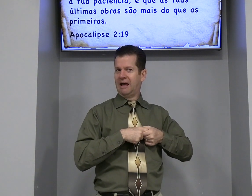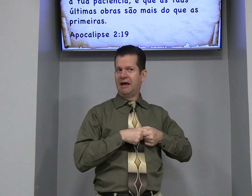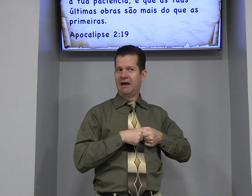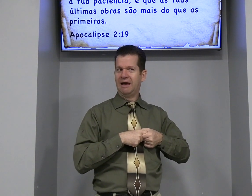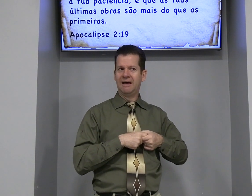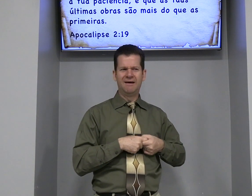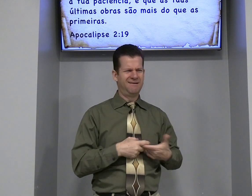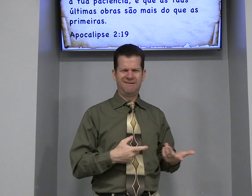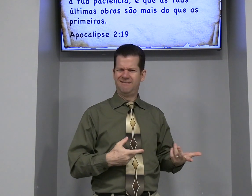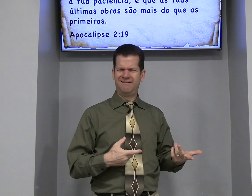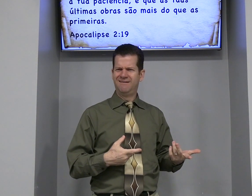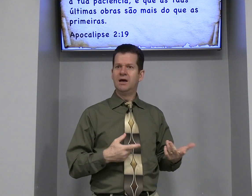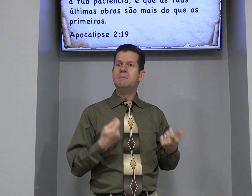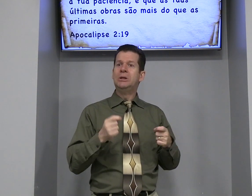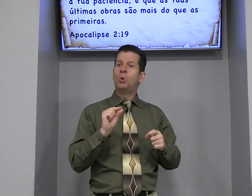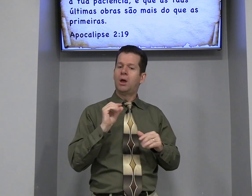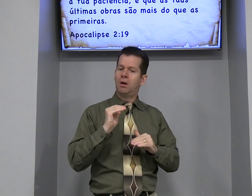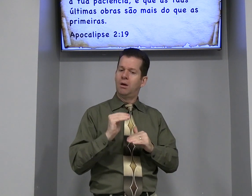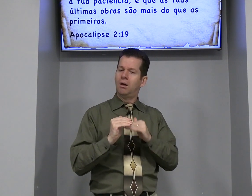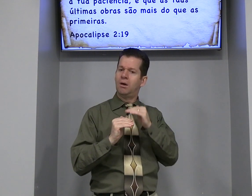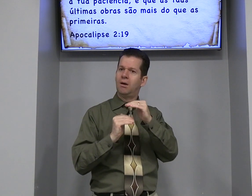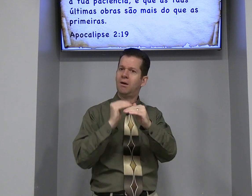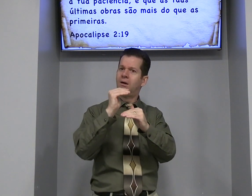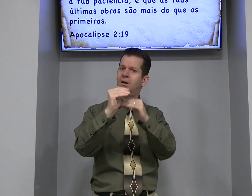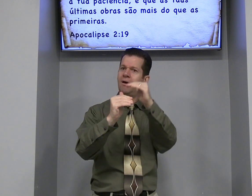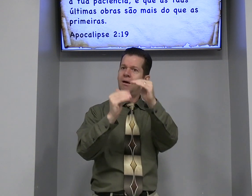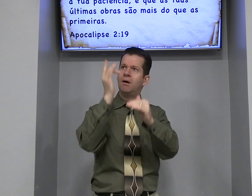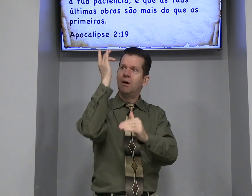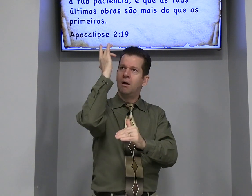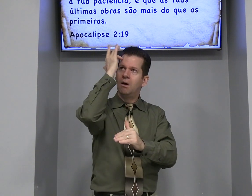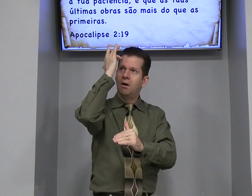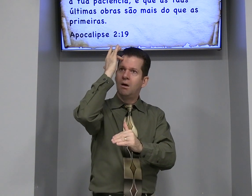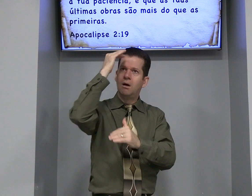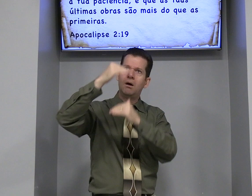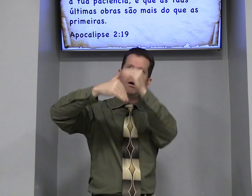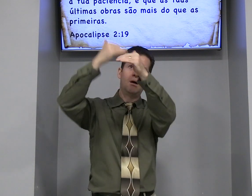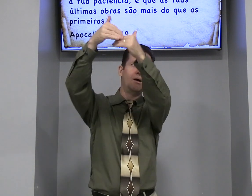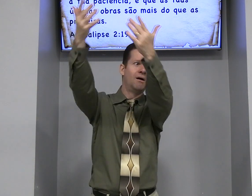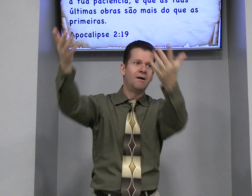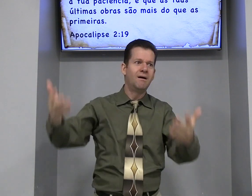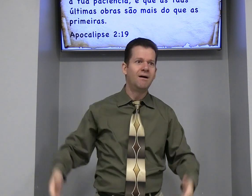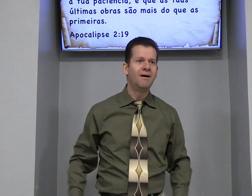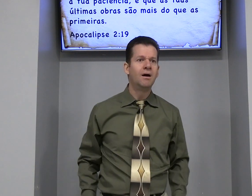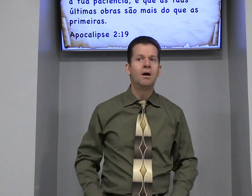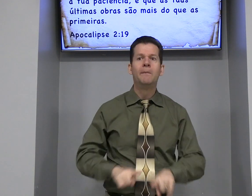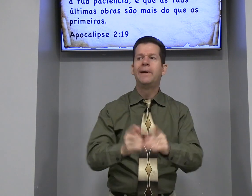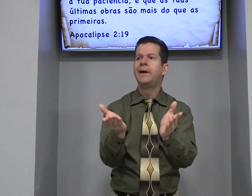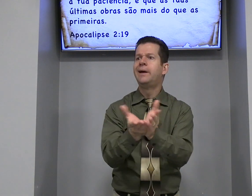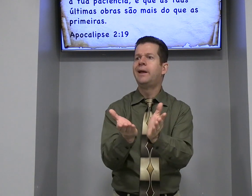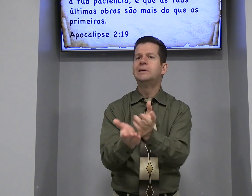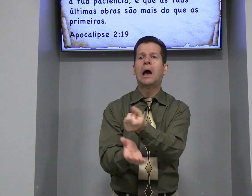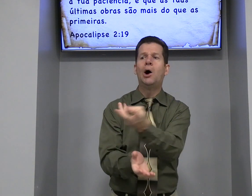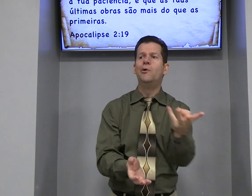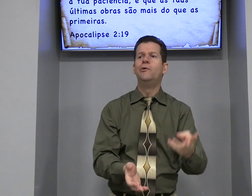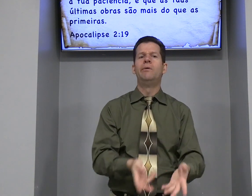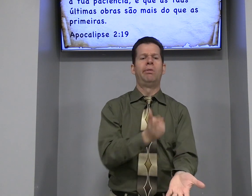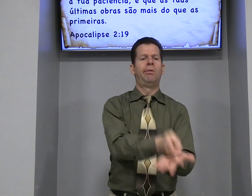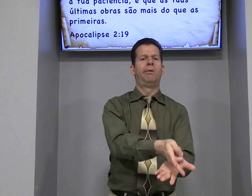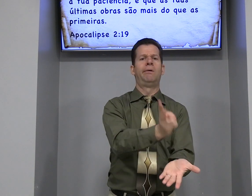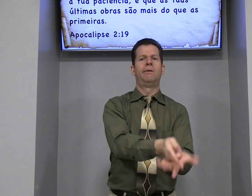voltar? Não. Precisa amadurecer, crescer. Alguns